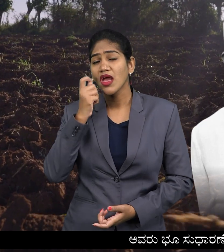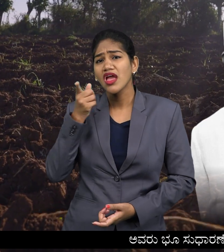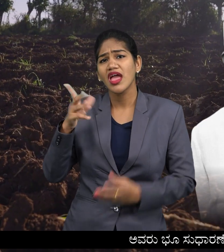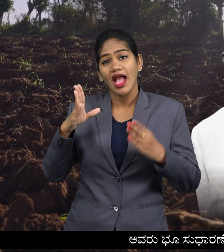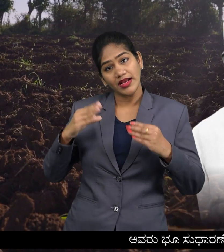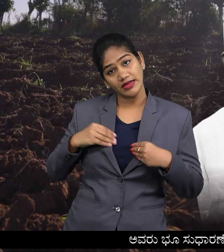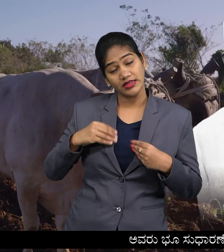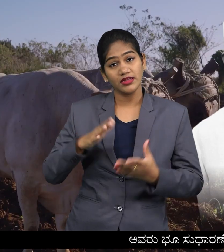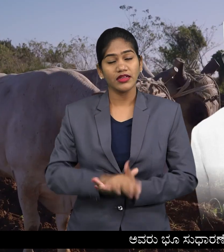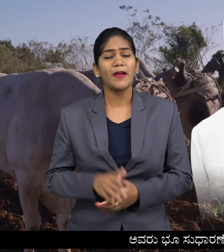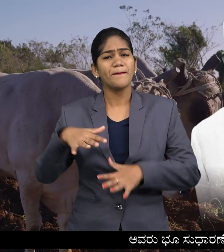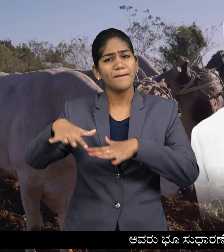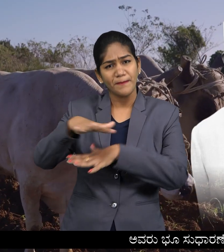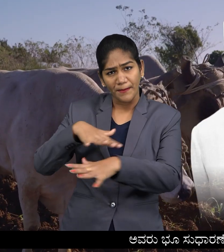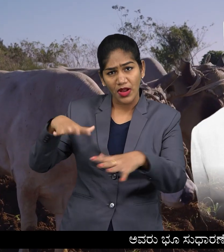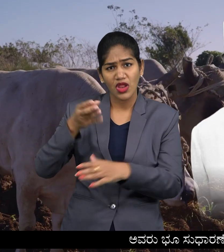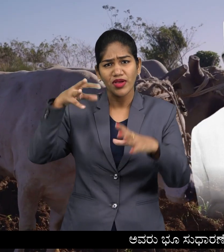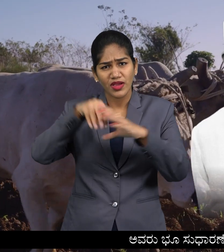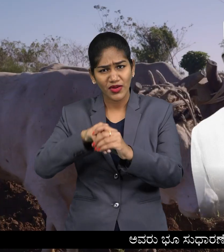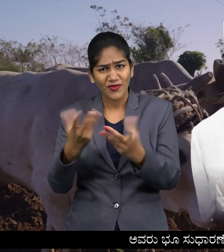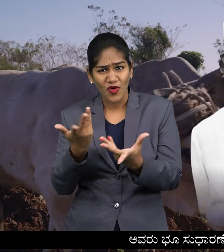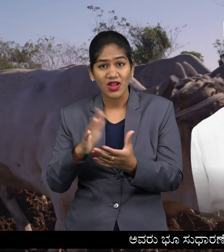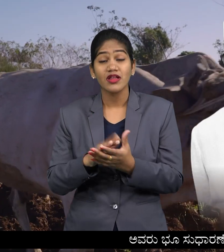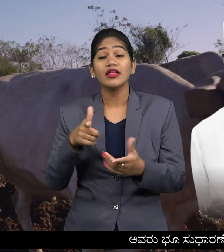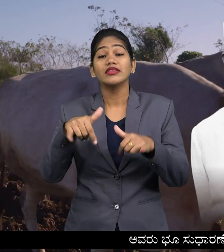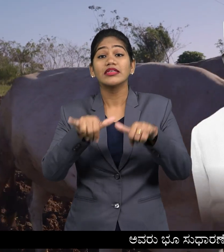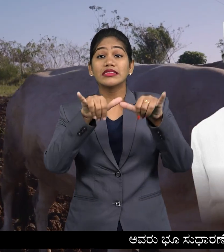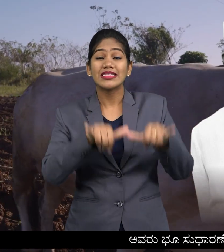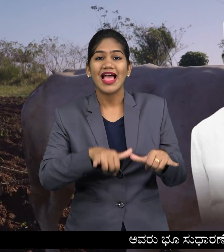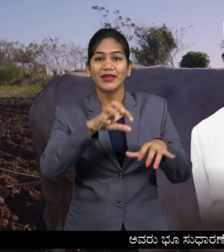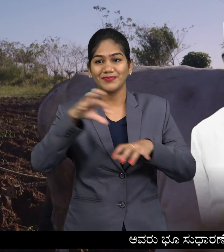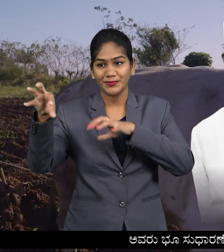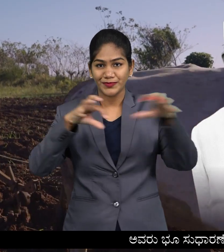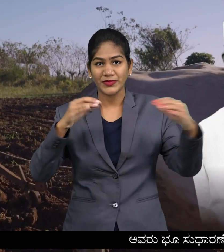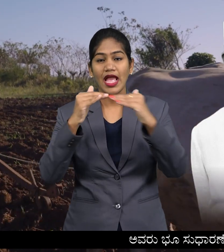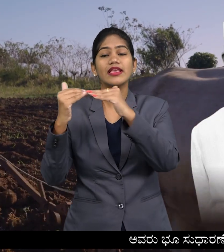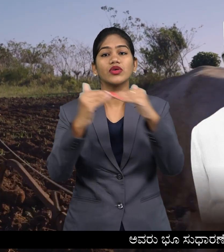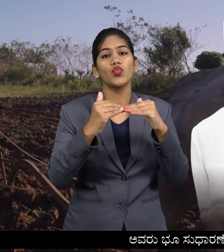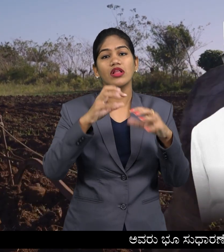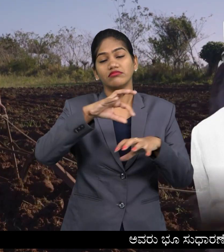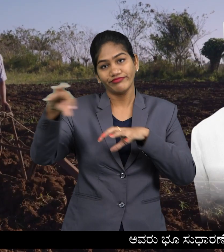ಅವರು ಭೂ ಸುಧಾರಣೆಗಳು, ಕೃಷಿ ಸಹಕಾರ ಸಂಘಗಳು